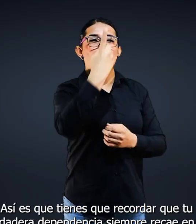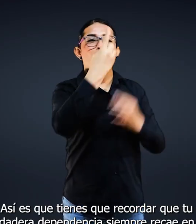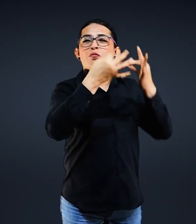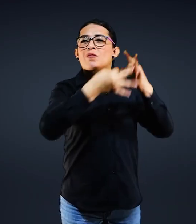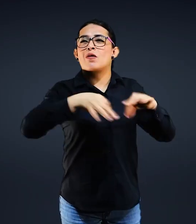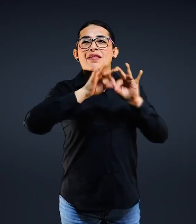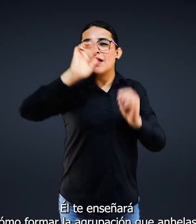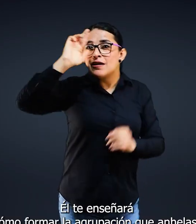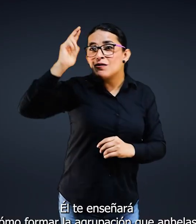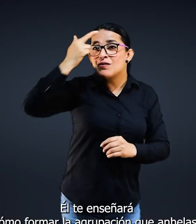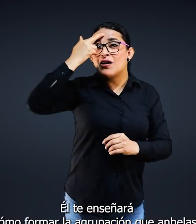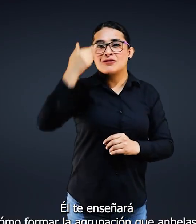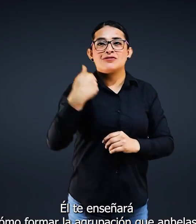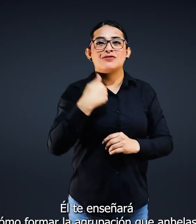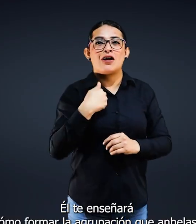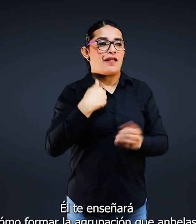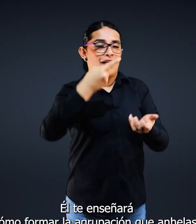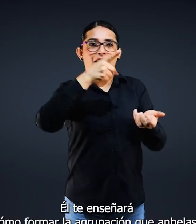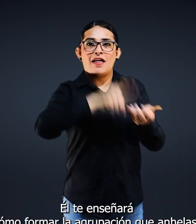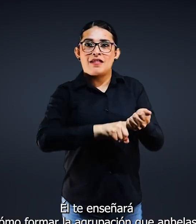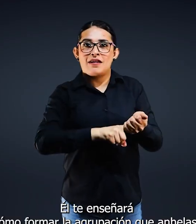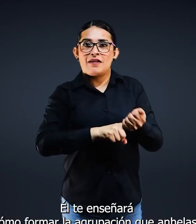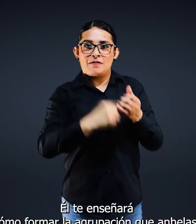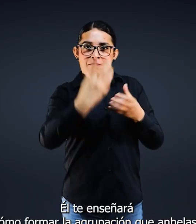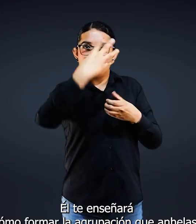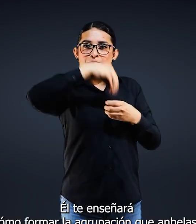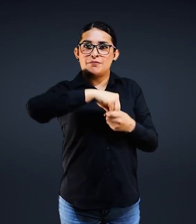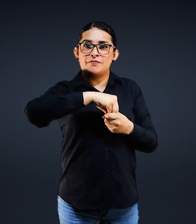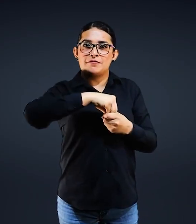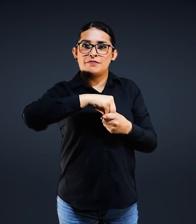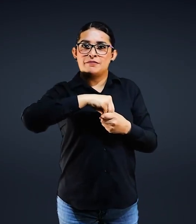Él. Él te enseñará cómo formar la agrupación que anhelas.